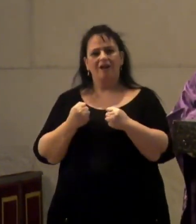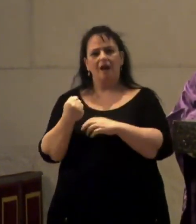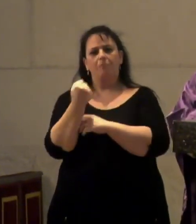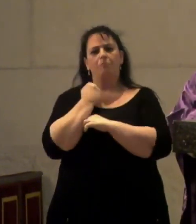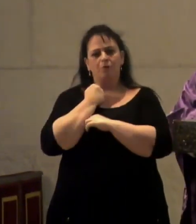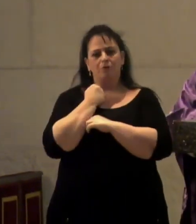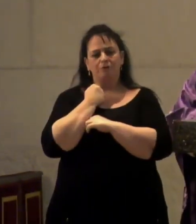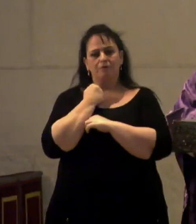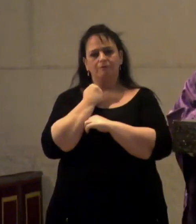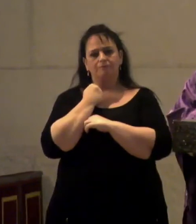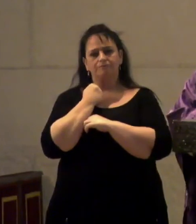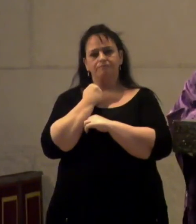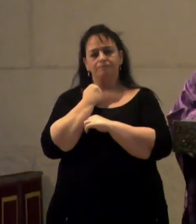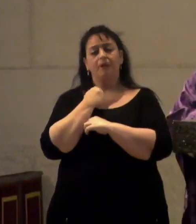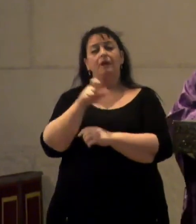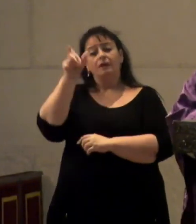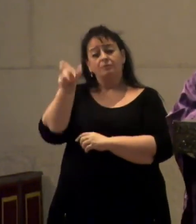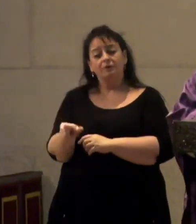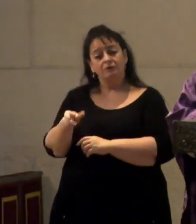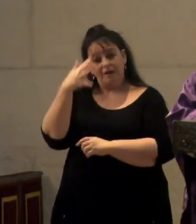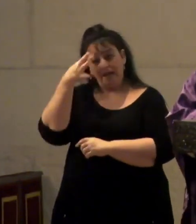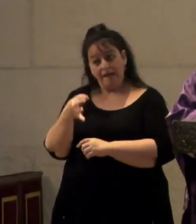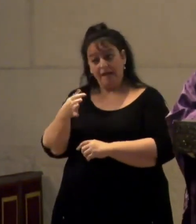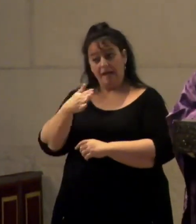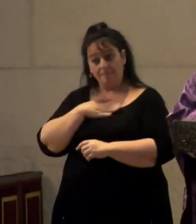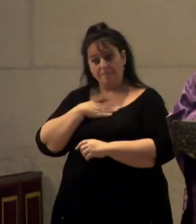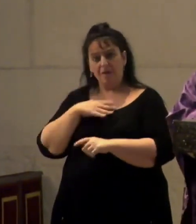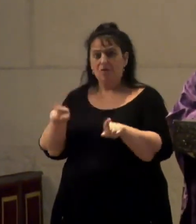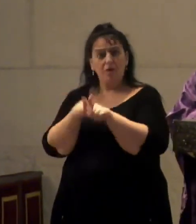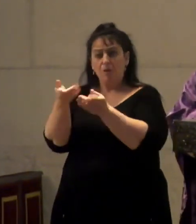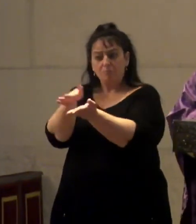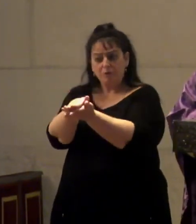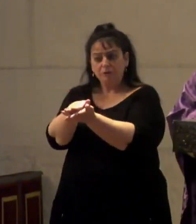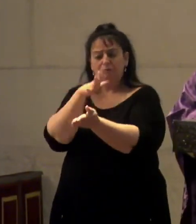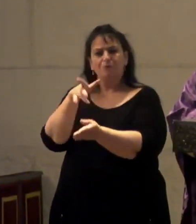sostiene. El que cree en mí, aunque haya muerto, vivirá.